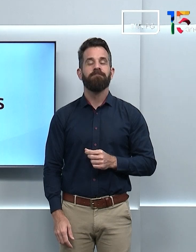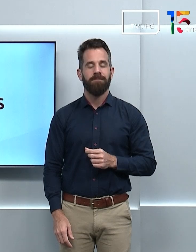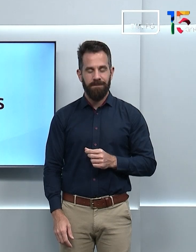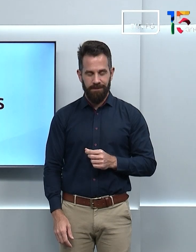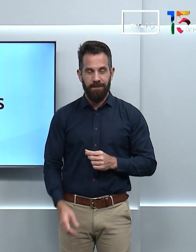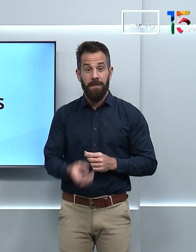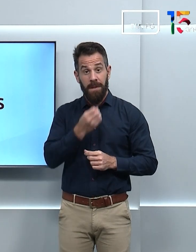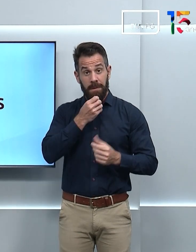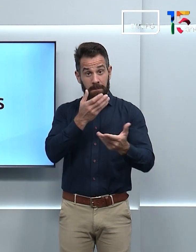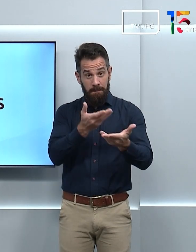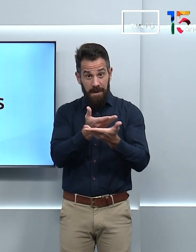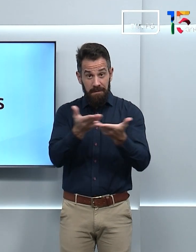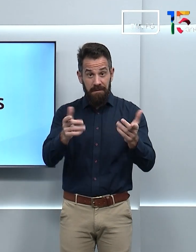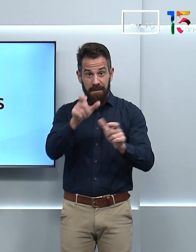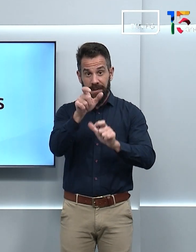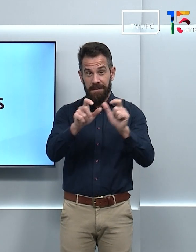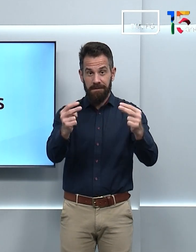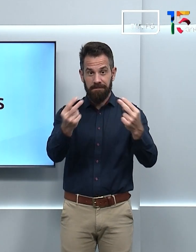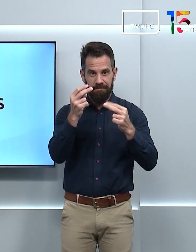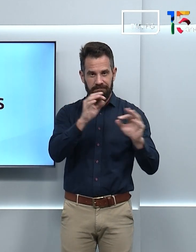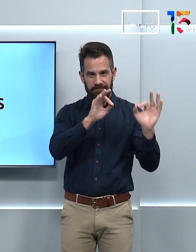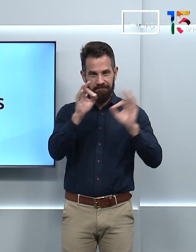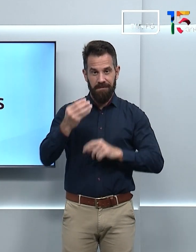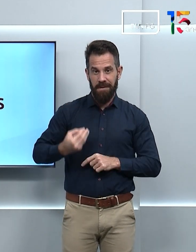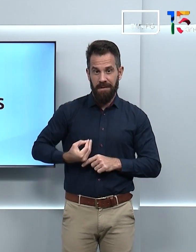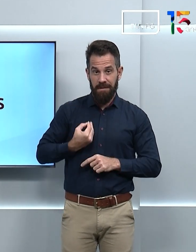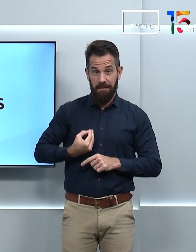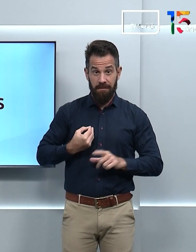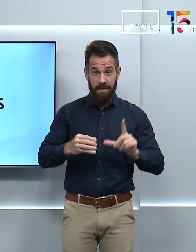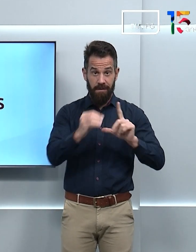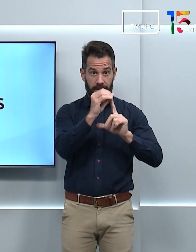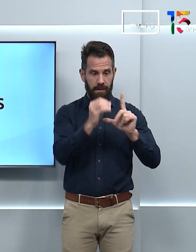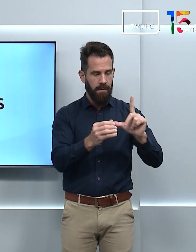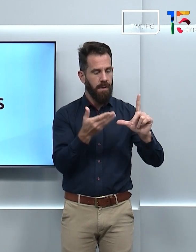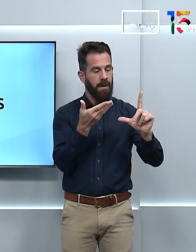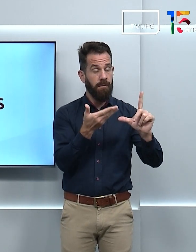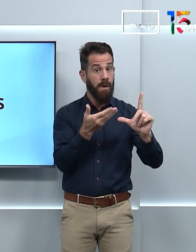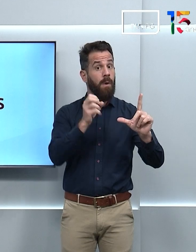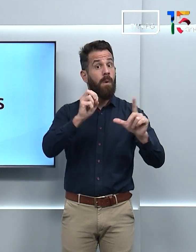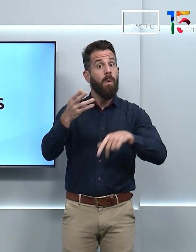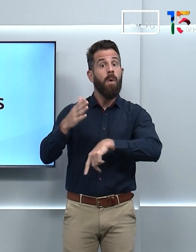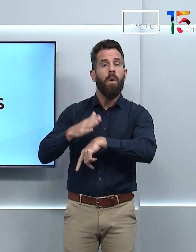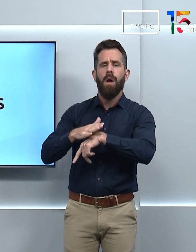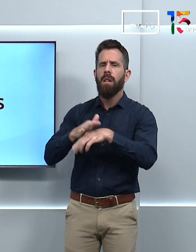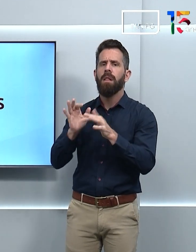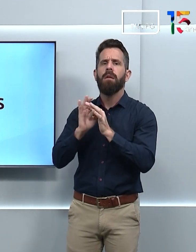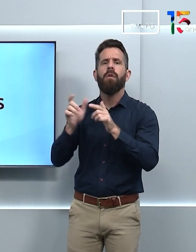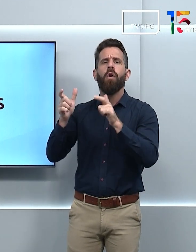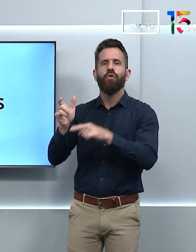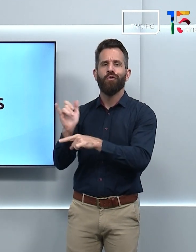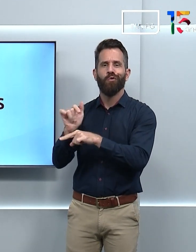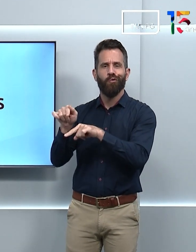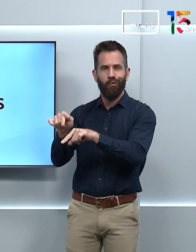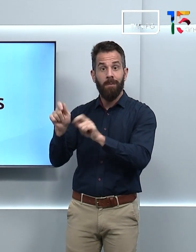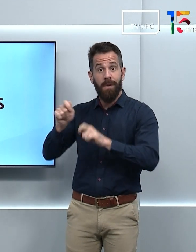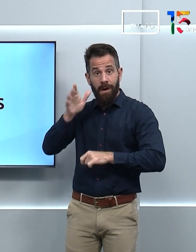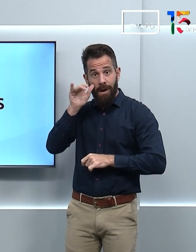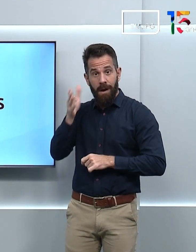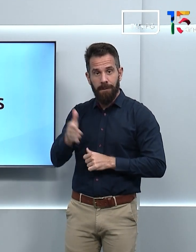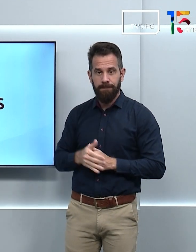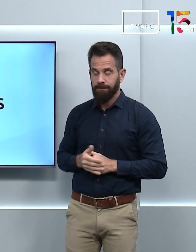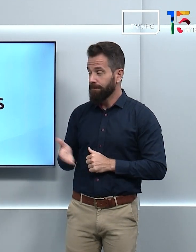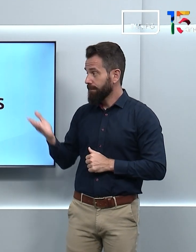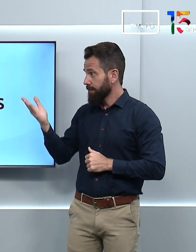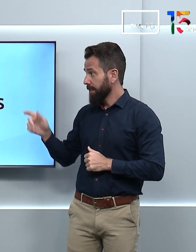Seja bem-vindo e bem-vinda, você que nos assiste na TV UFG ou no nosso canal no YouTube. Eu sou a Camila Maia, uma mulher cis, de